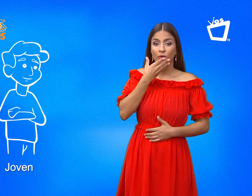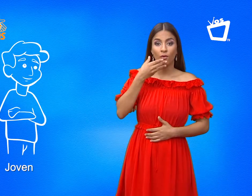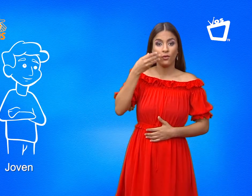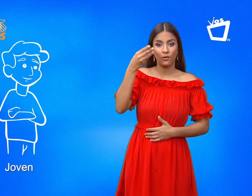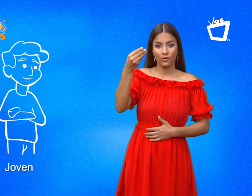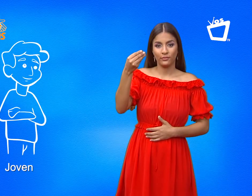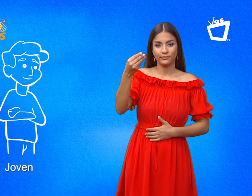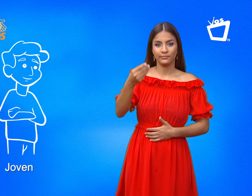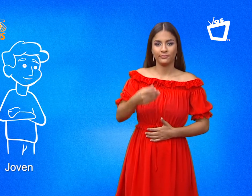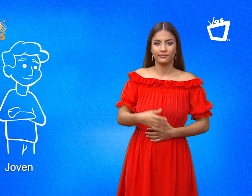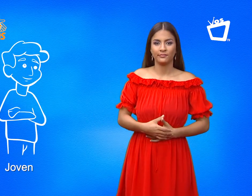joven